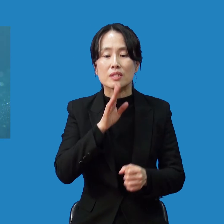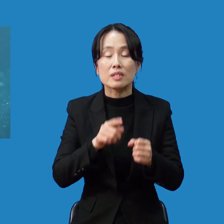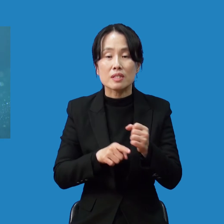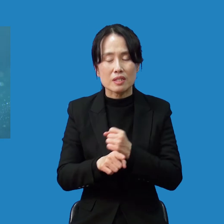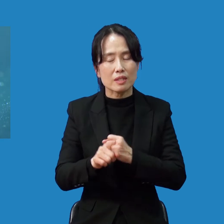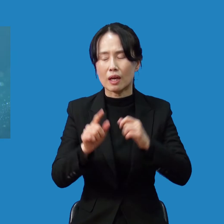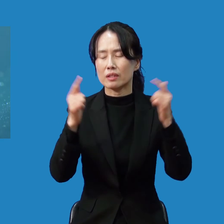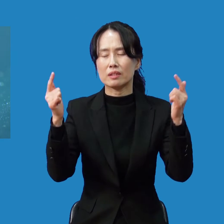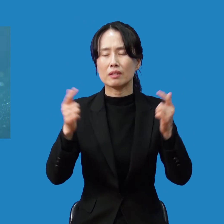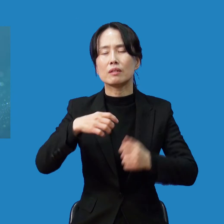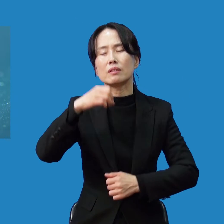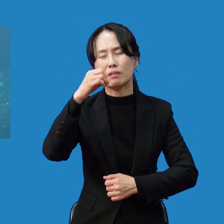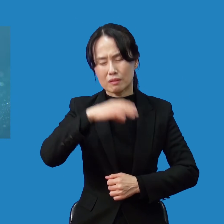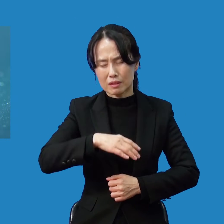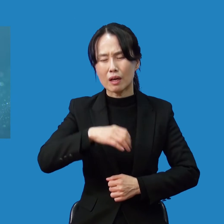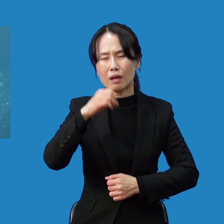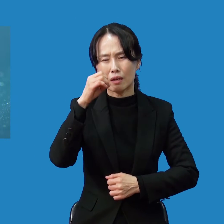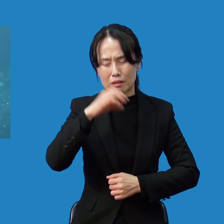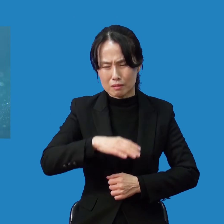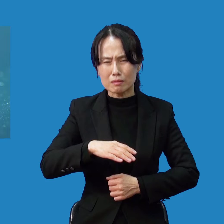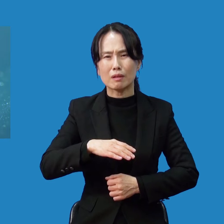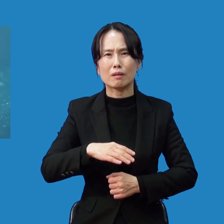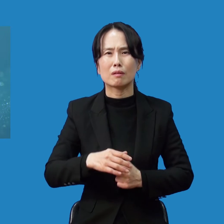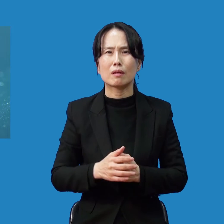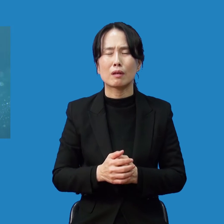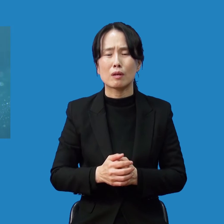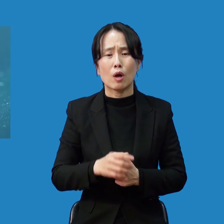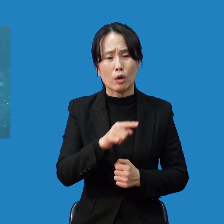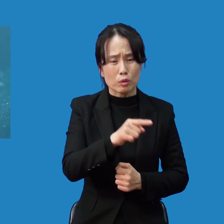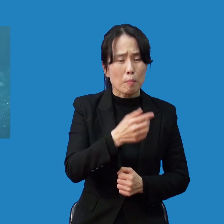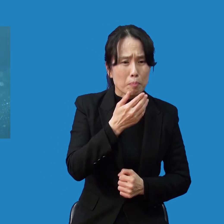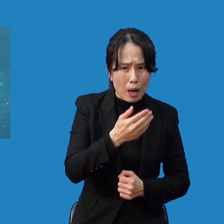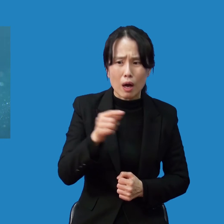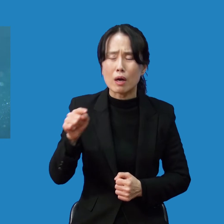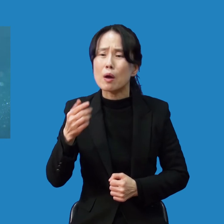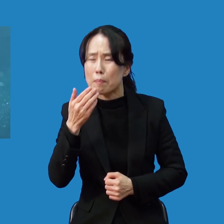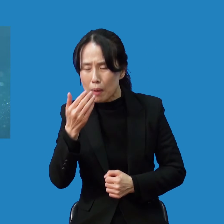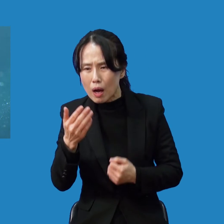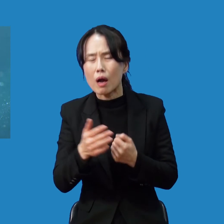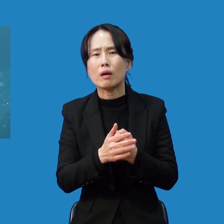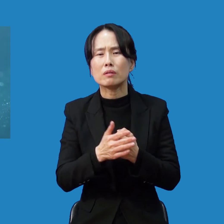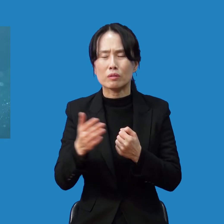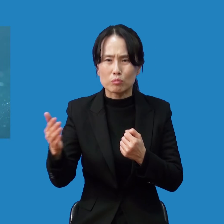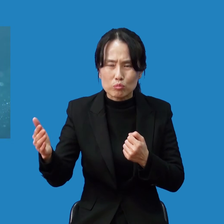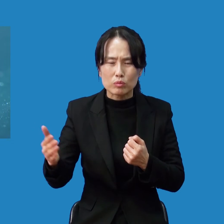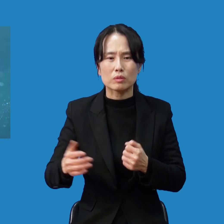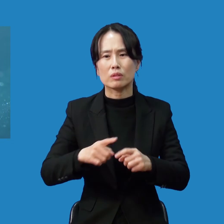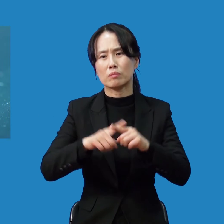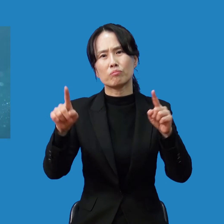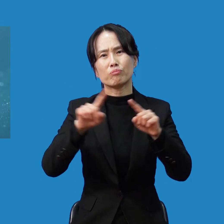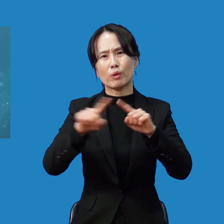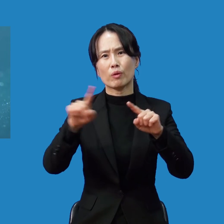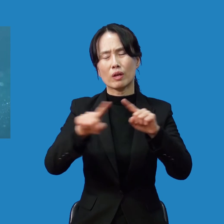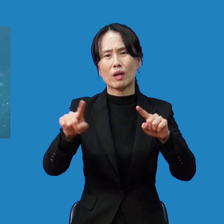아니라 순전히 아디아포라이고, 이렇게 할 수도 있고 저렇게 할 수도 있기 때문에.